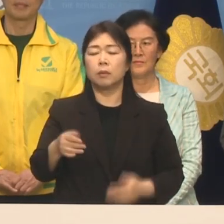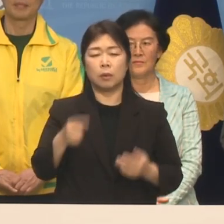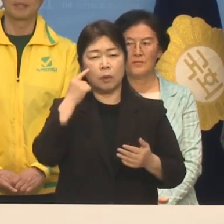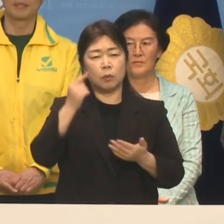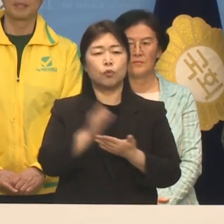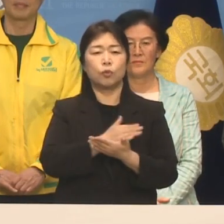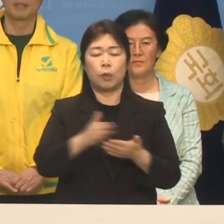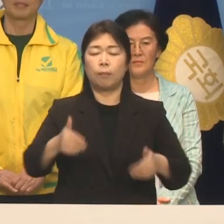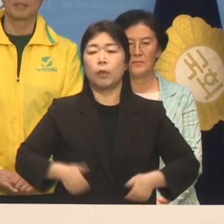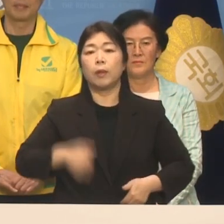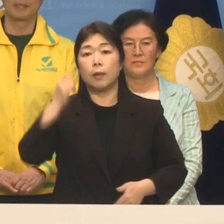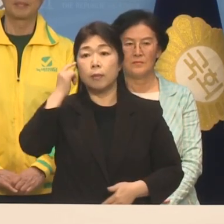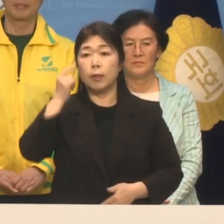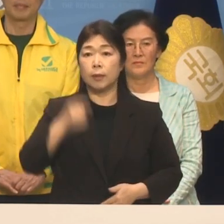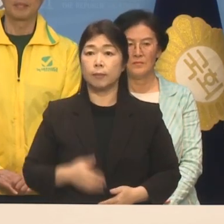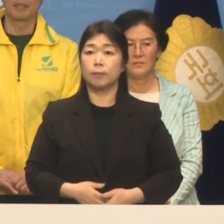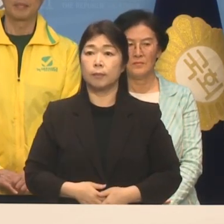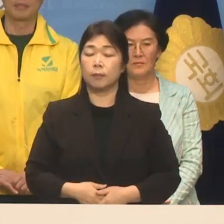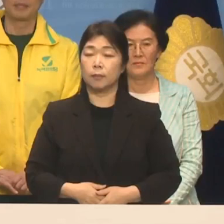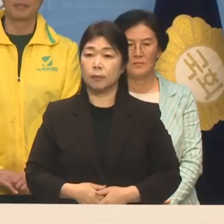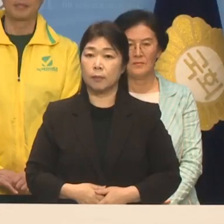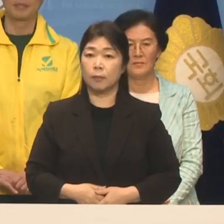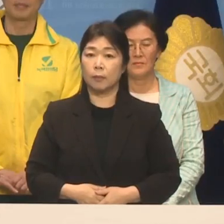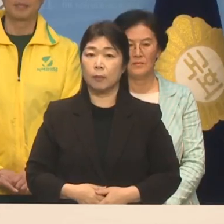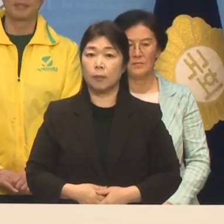그런 선거라고 저는 생각을 합니다.